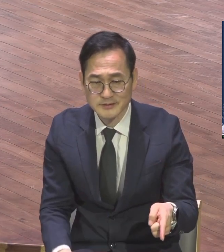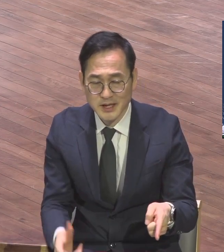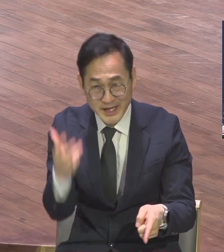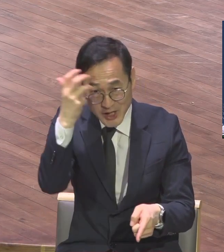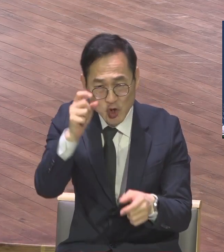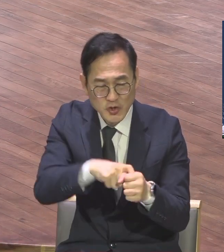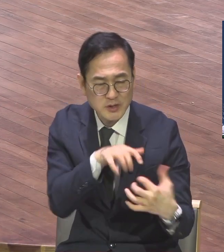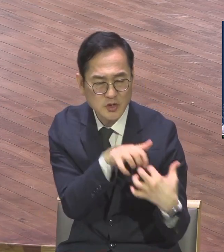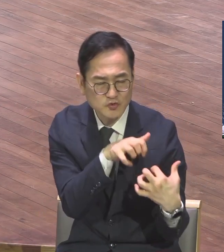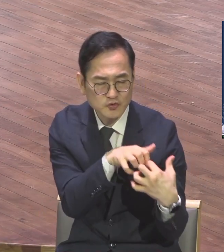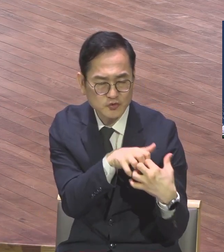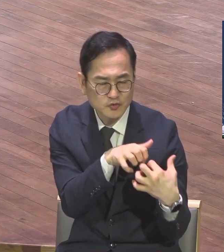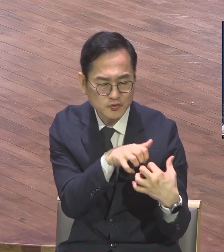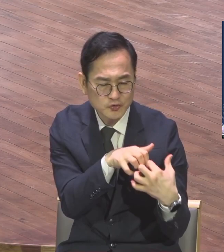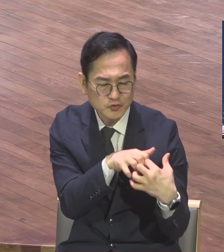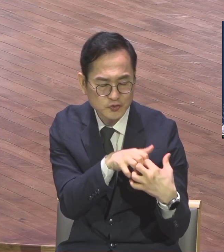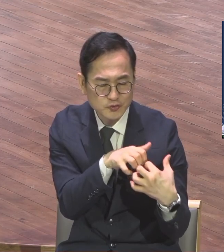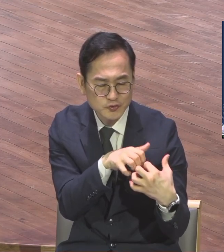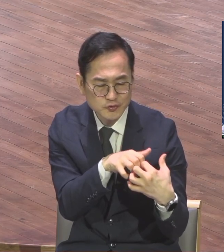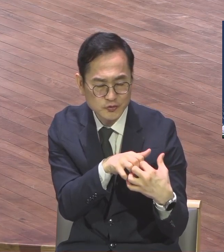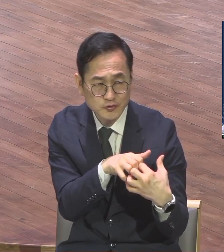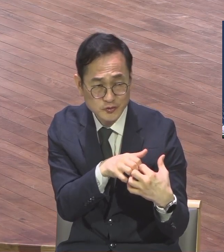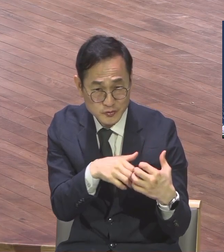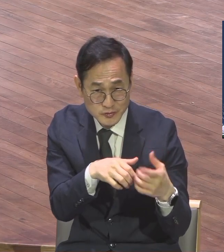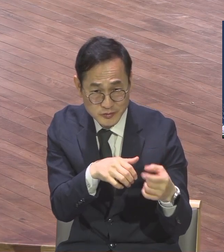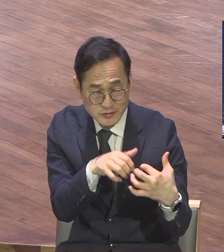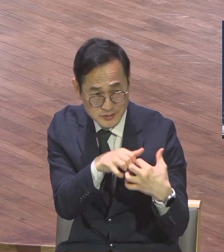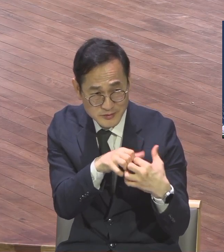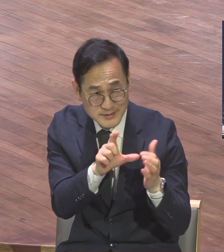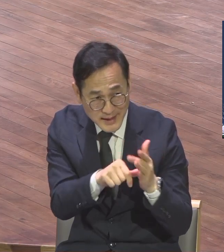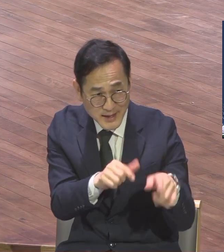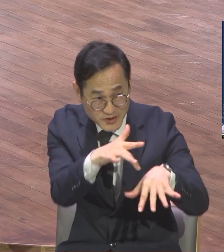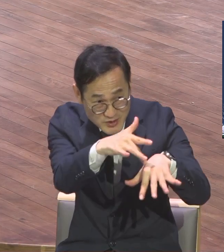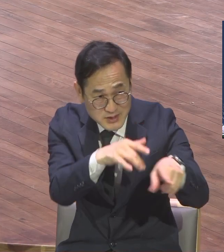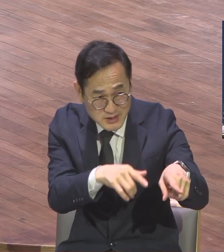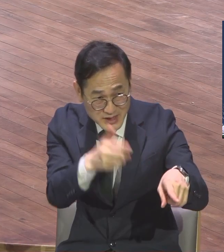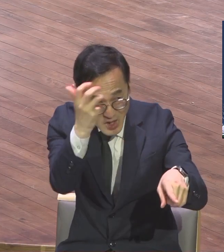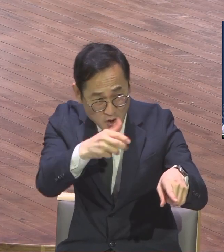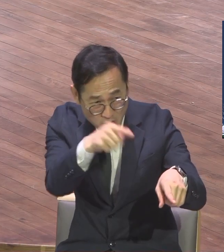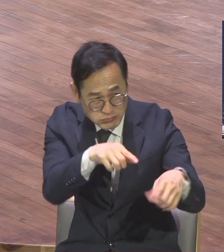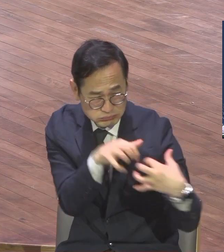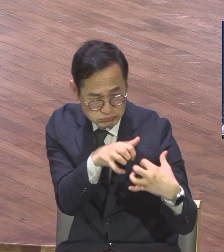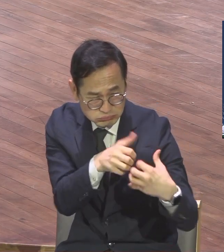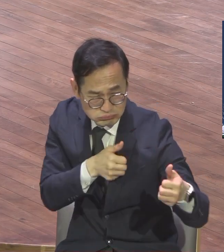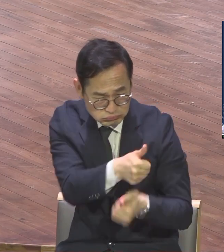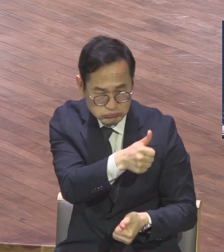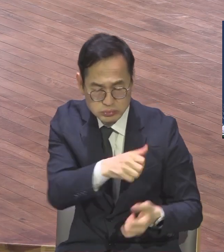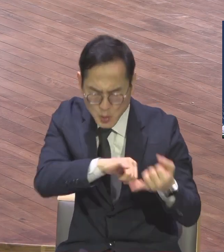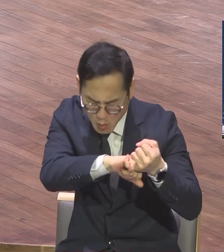영적 전투를 하면서 사단에 대해서 흑암 세력에 대해서 강력하게 대처해서 싸워야 한다는 것은 강조하지만은